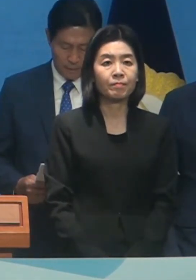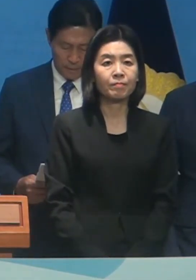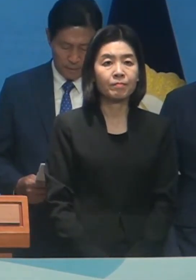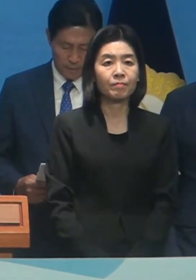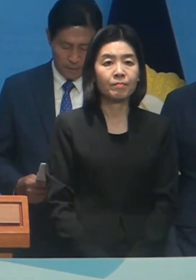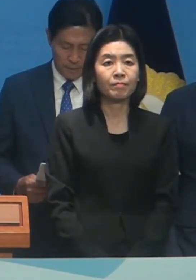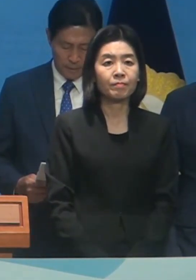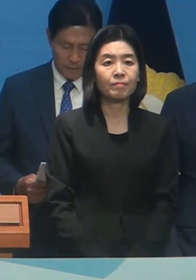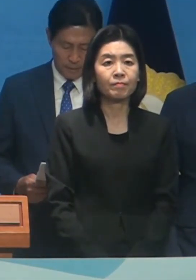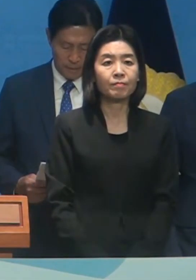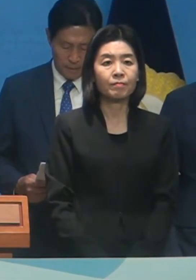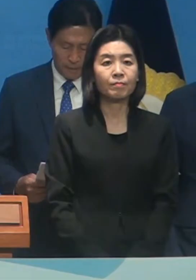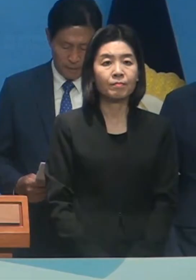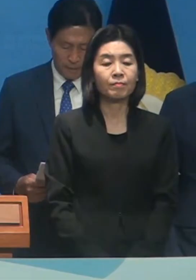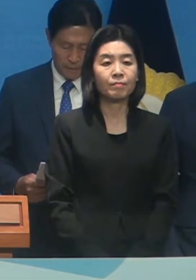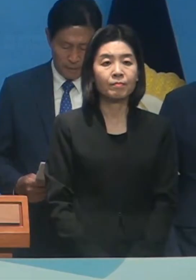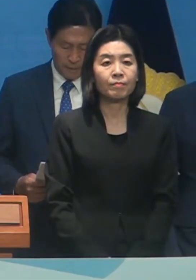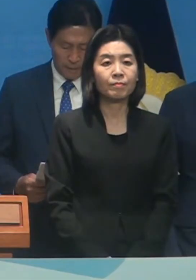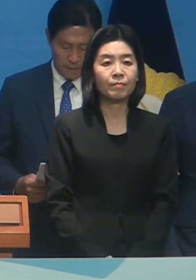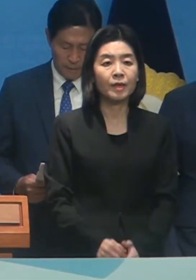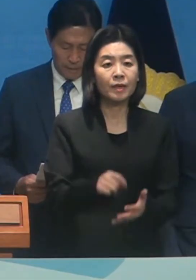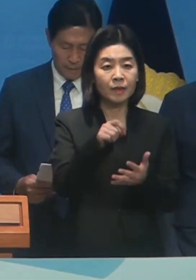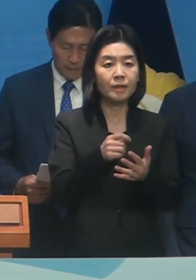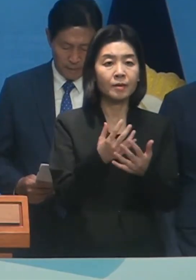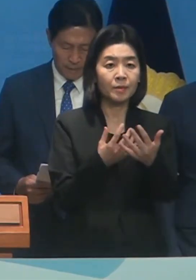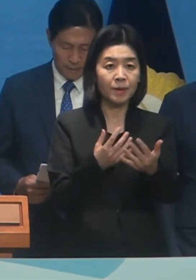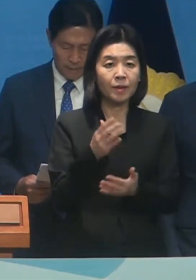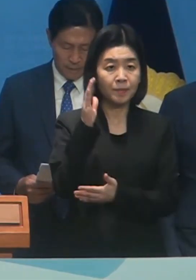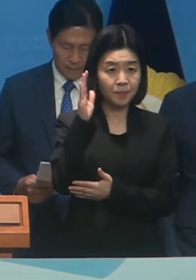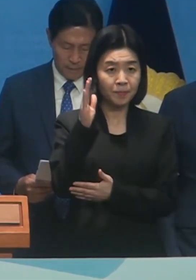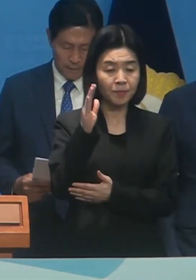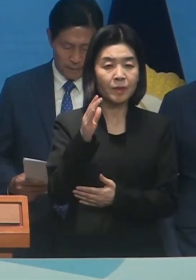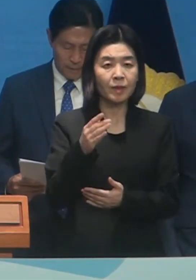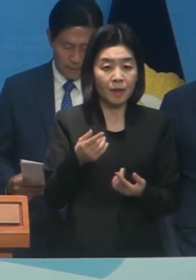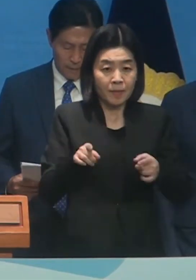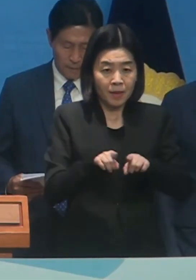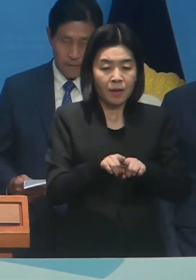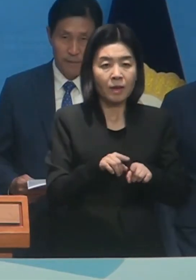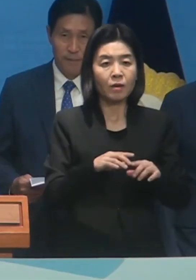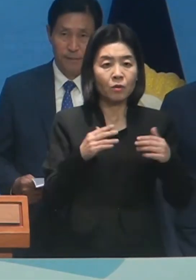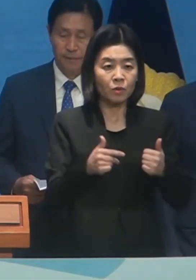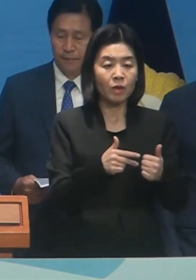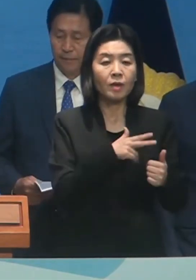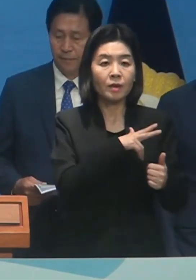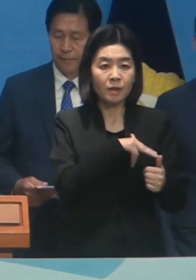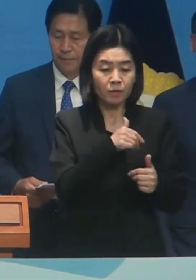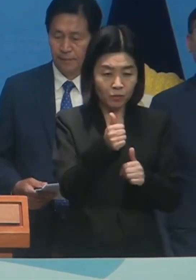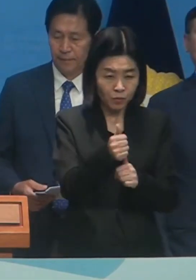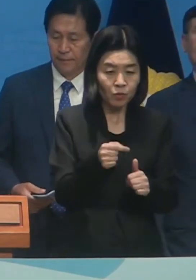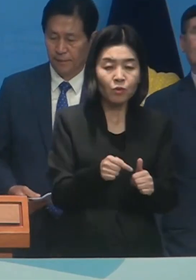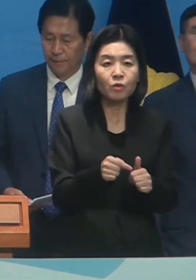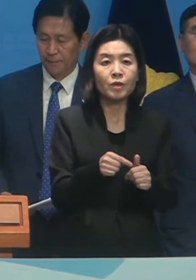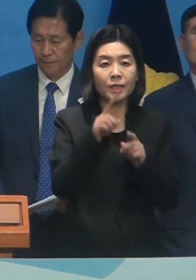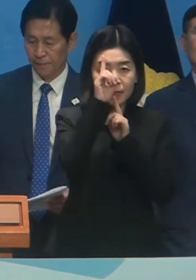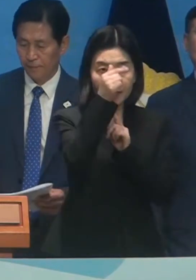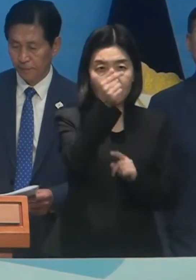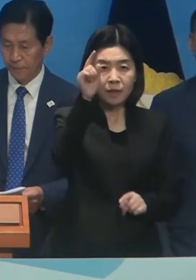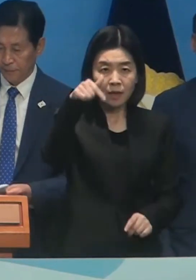먼저 저희 기자회견을 함께 진행하는 이하경 국회 부의장님 모시고 인사 말씀 듣는 시간을 갖도록 하겠습니다.